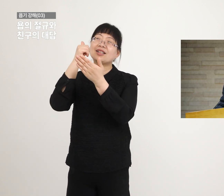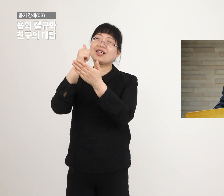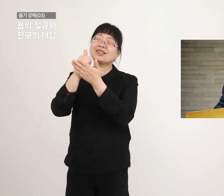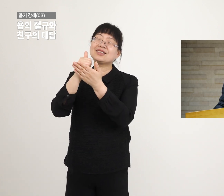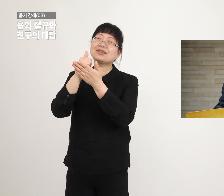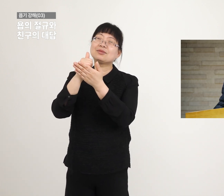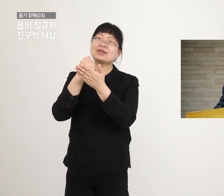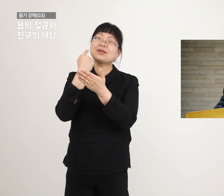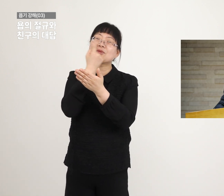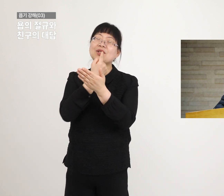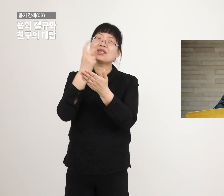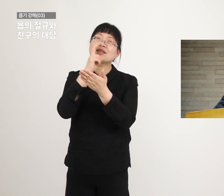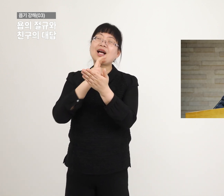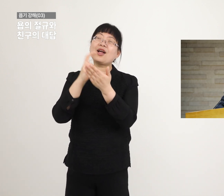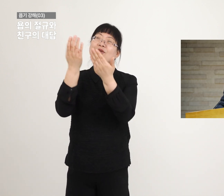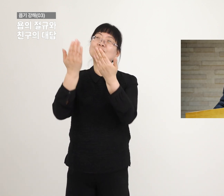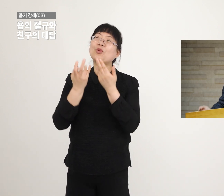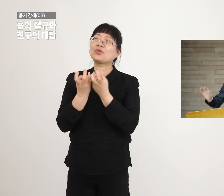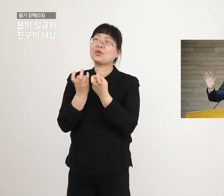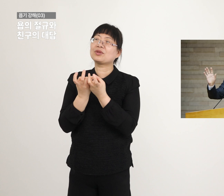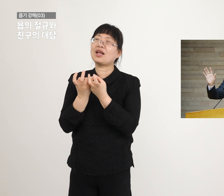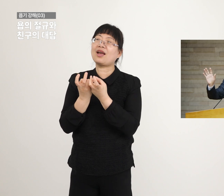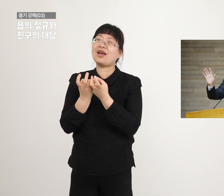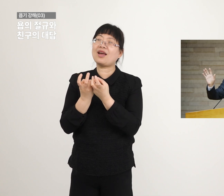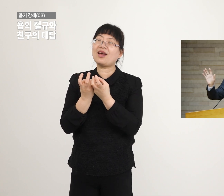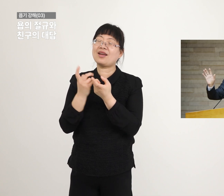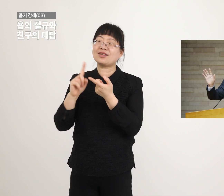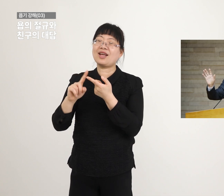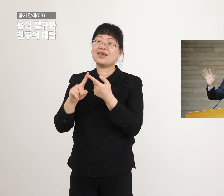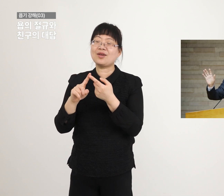두시는가. 시편은 나눠보라면 이 두 가지예요.